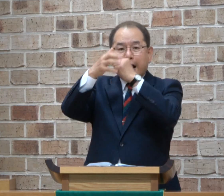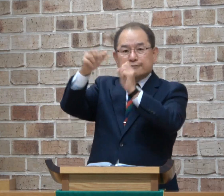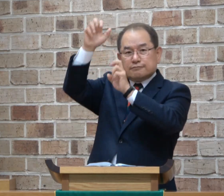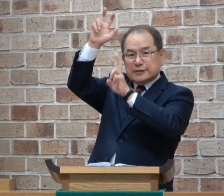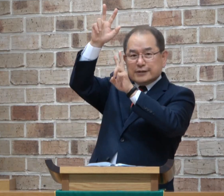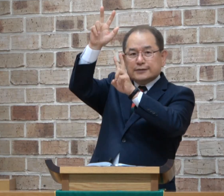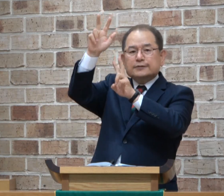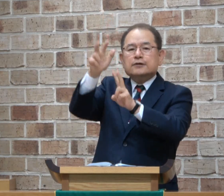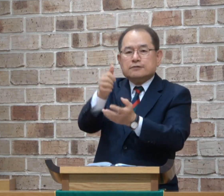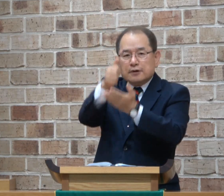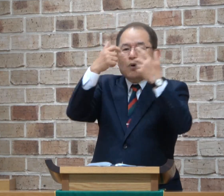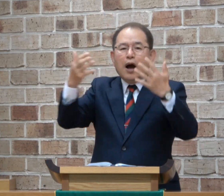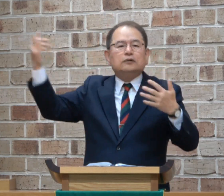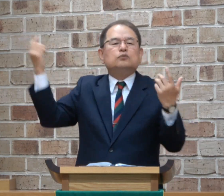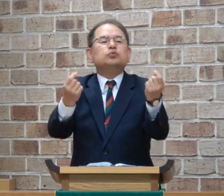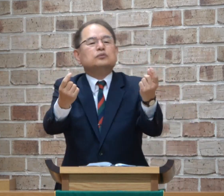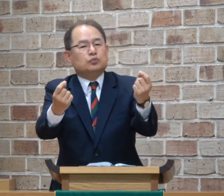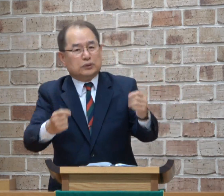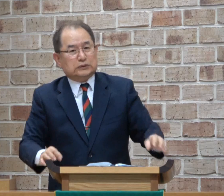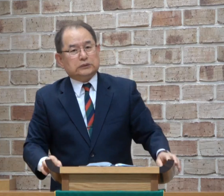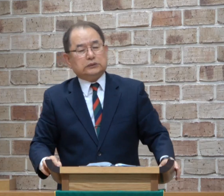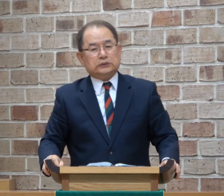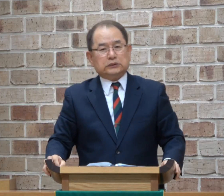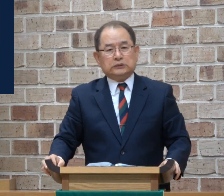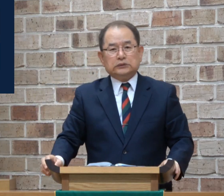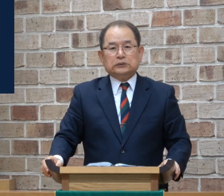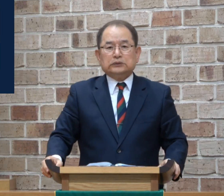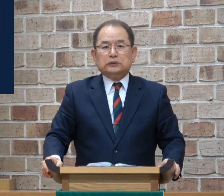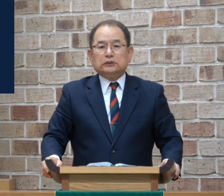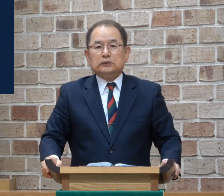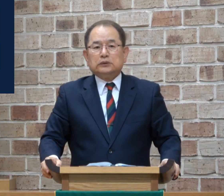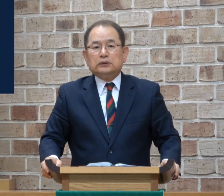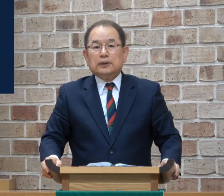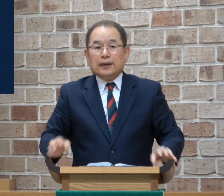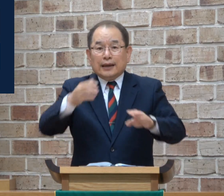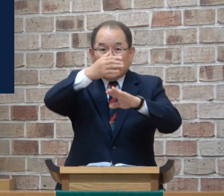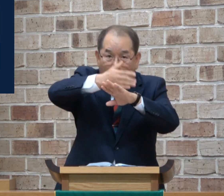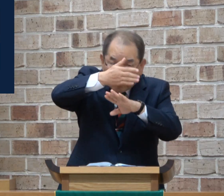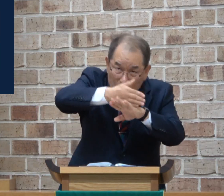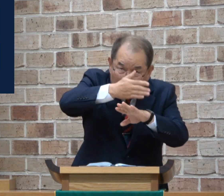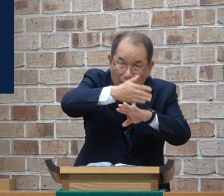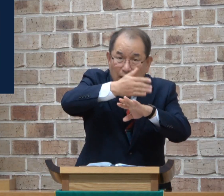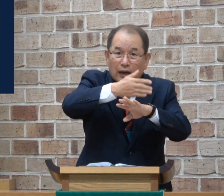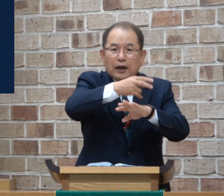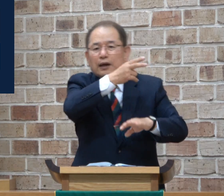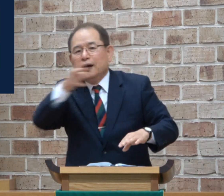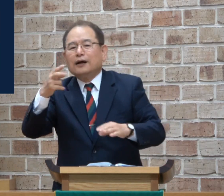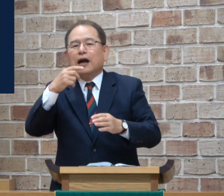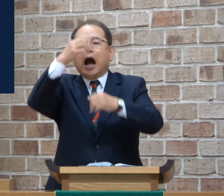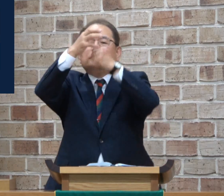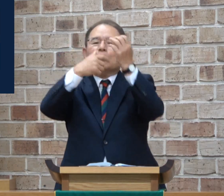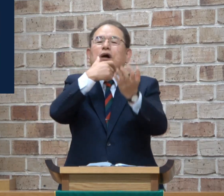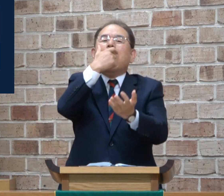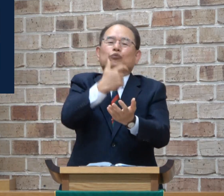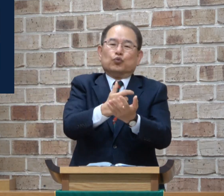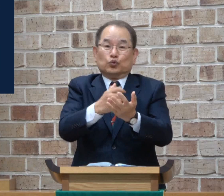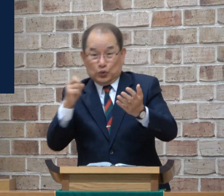정말 하나님에 대한 절대적인 그런 신앙의 모습입니다. 감사는 감동과 기적을 낳는 줄 믿으시기